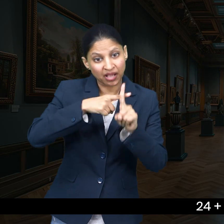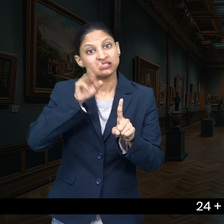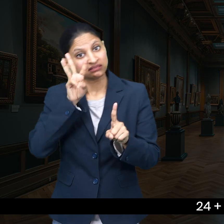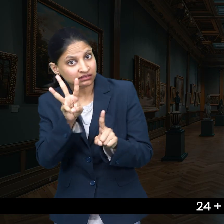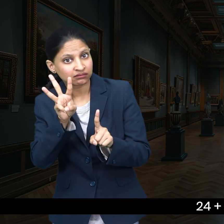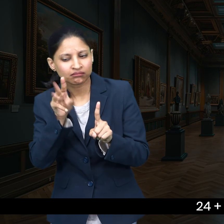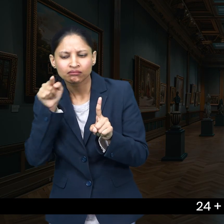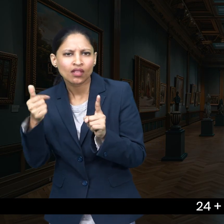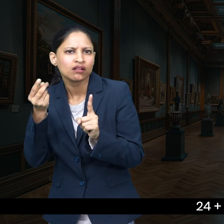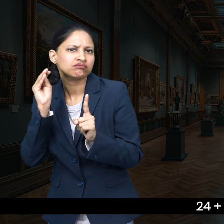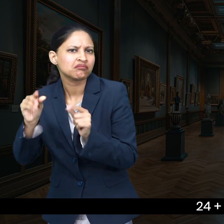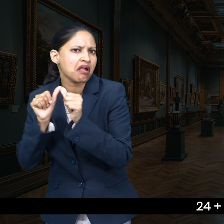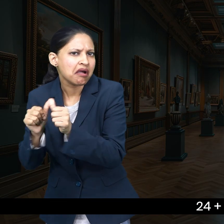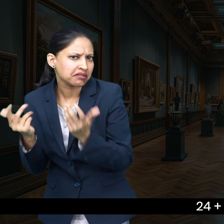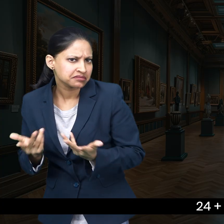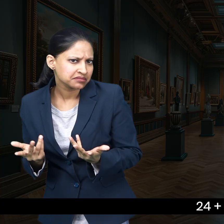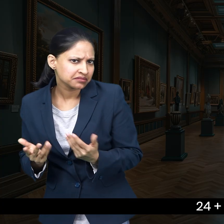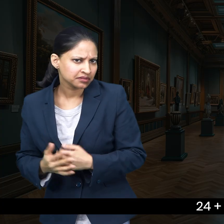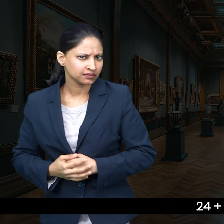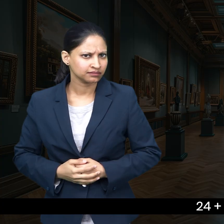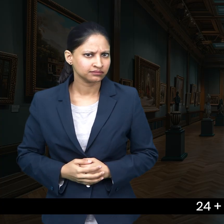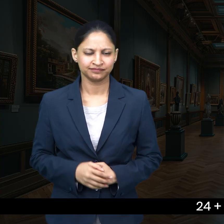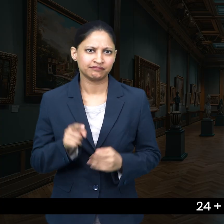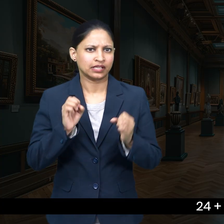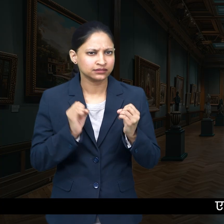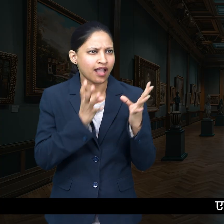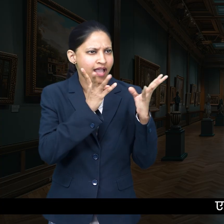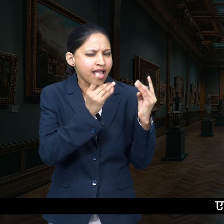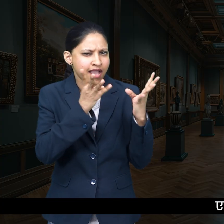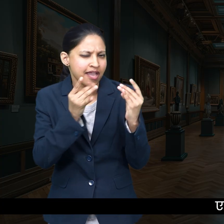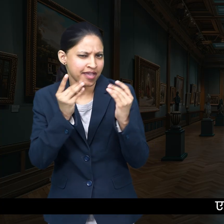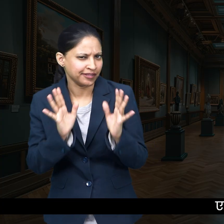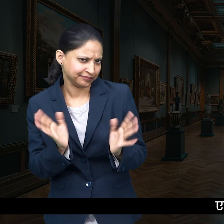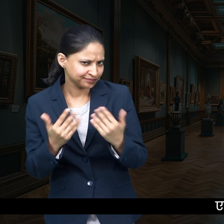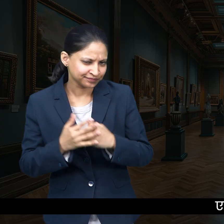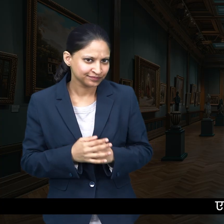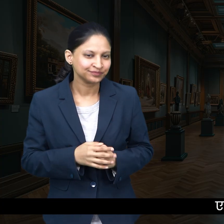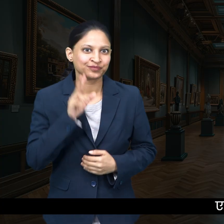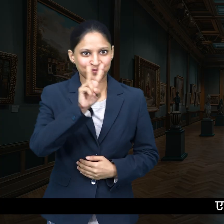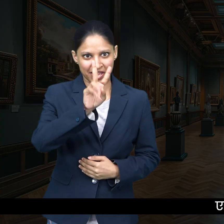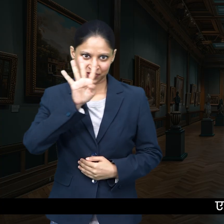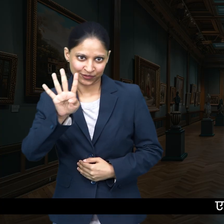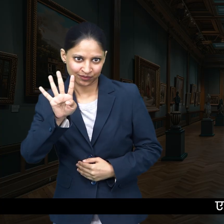24 अधिक 3 म्हणजे काय? एकत्र मोजूया.